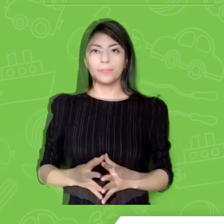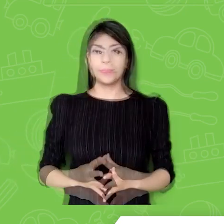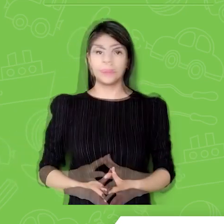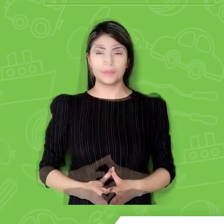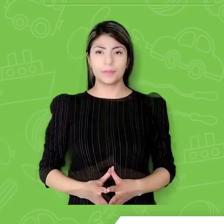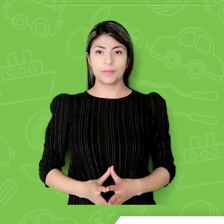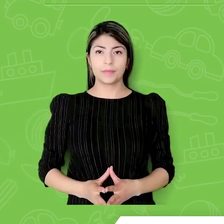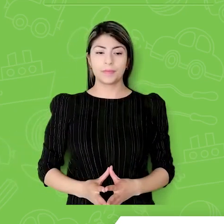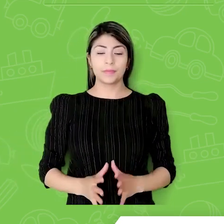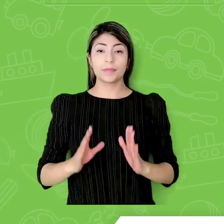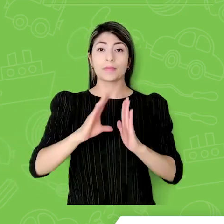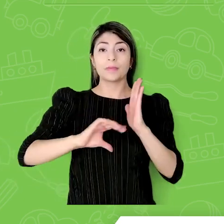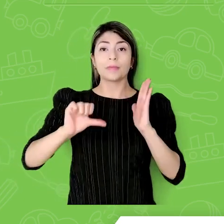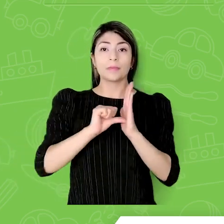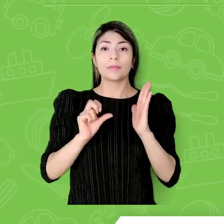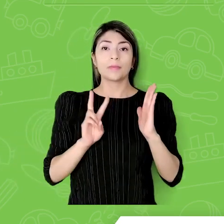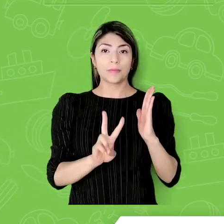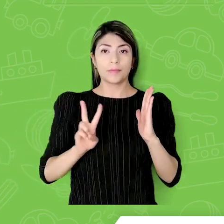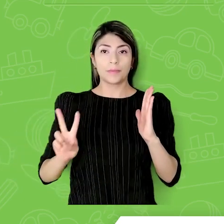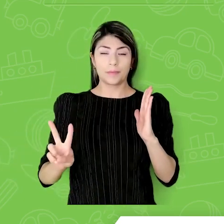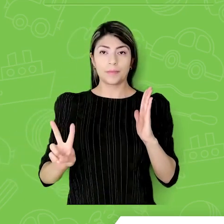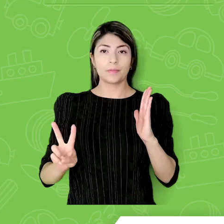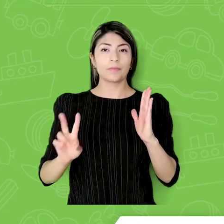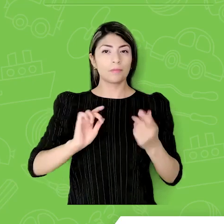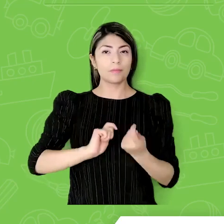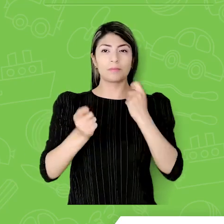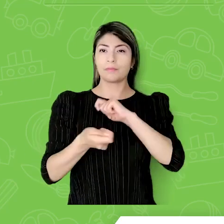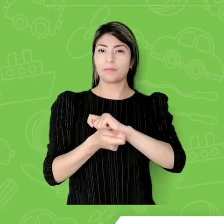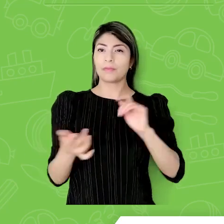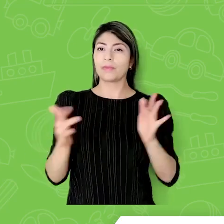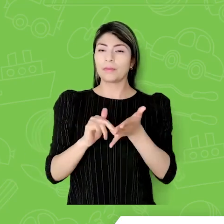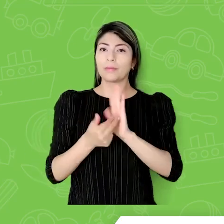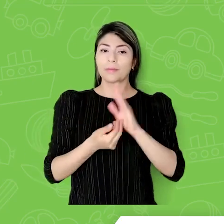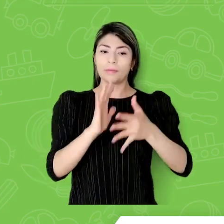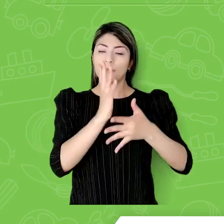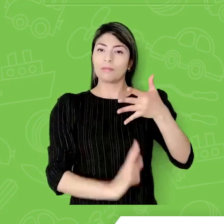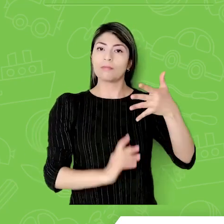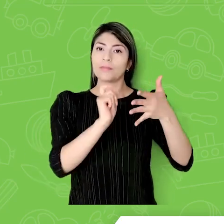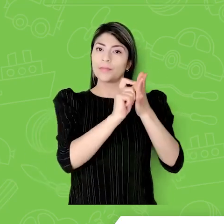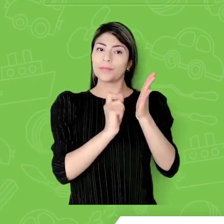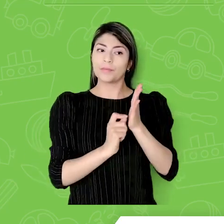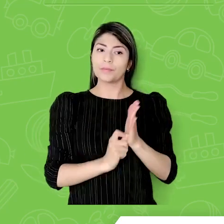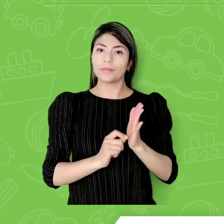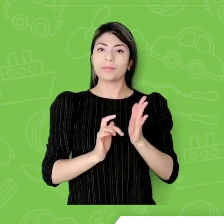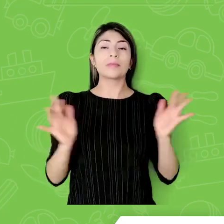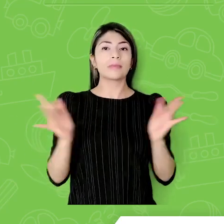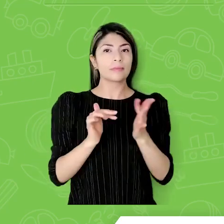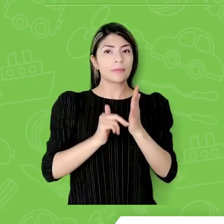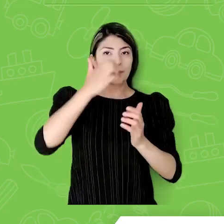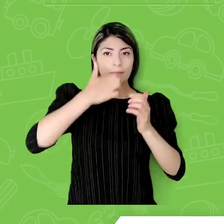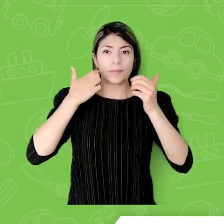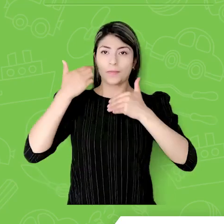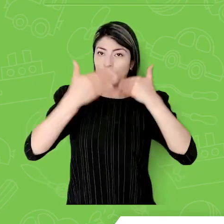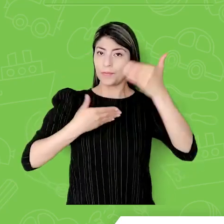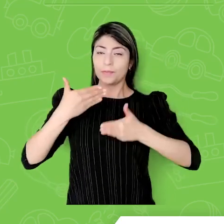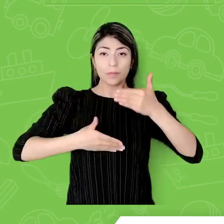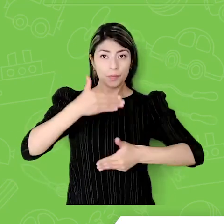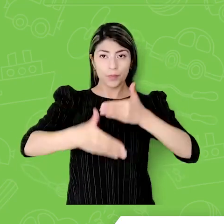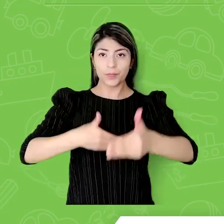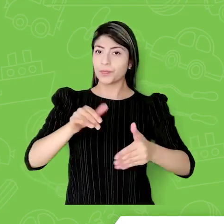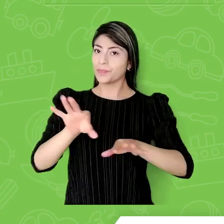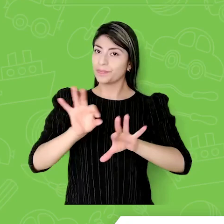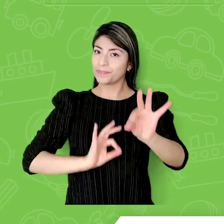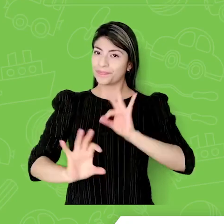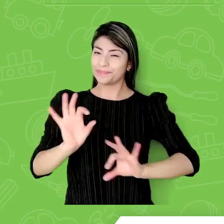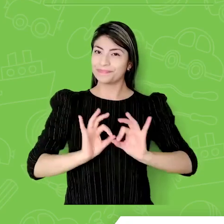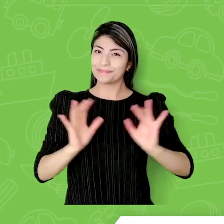lugar. Artículo 22. Modificación de puntajes obtenidos en las pruebas aplicadas en el proceso de